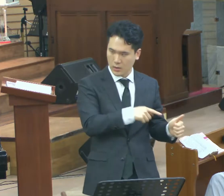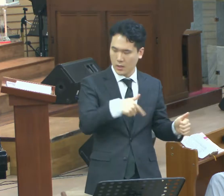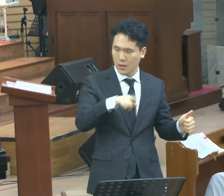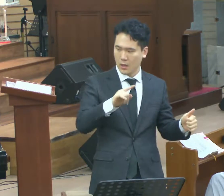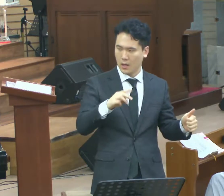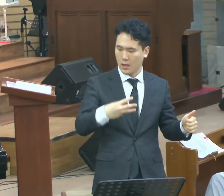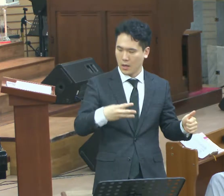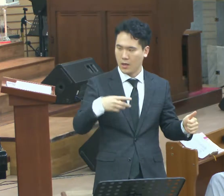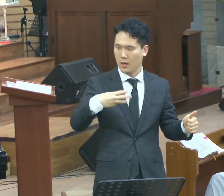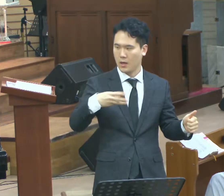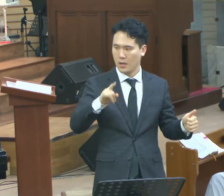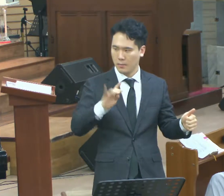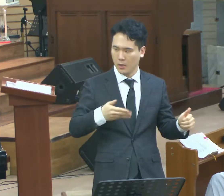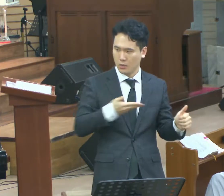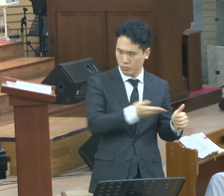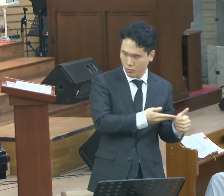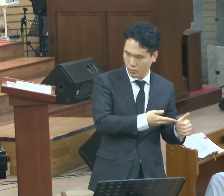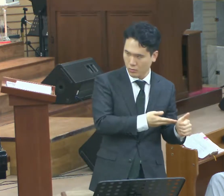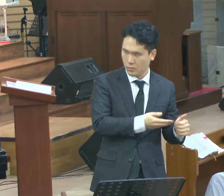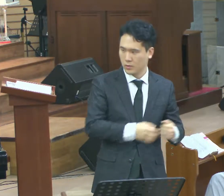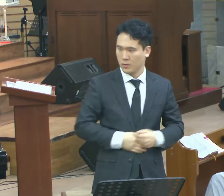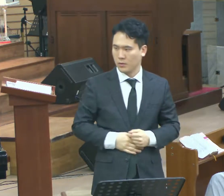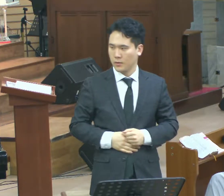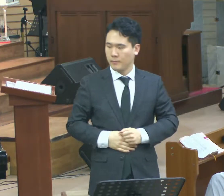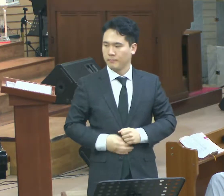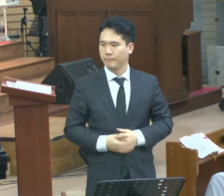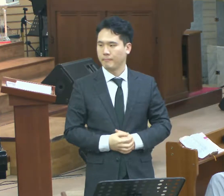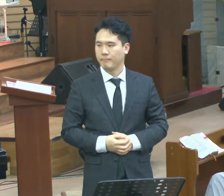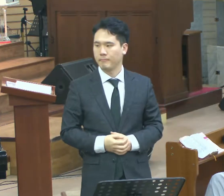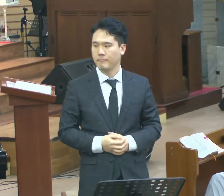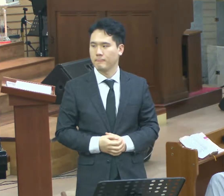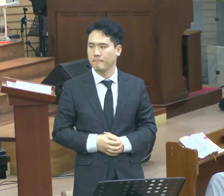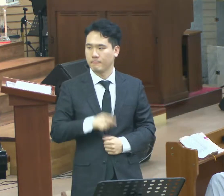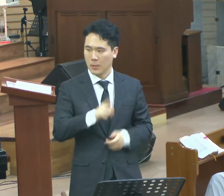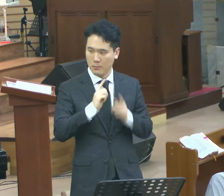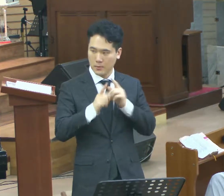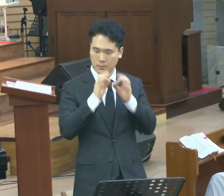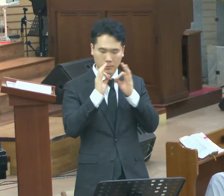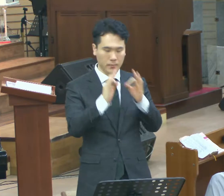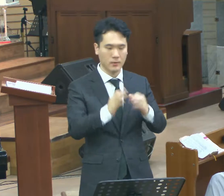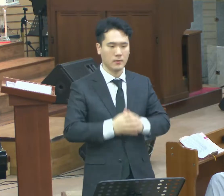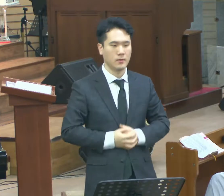아낙의 아버지였더라. 자, 이 말씀을 가만히 보시면